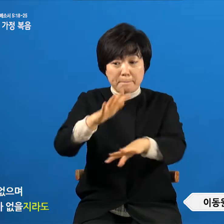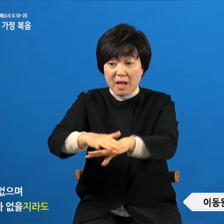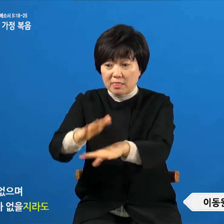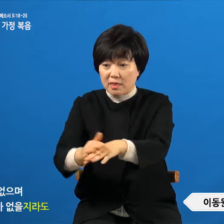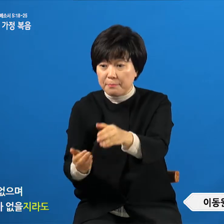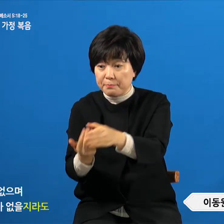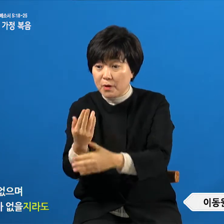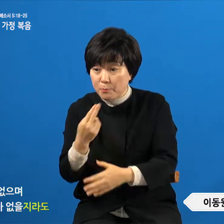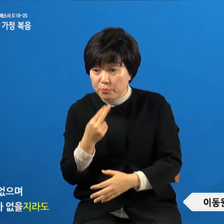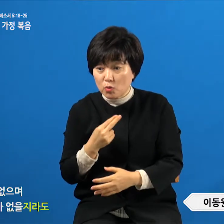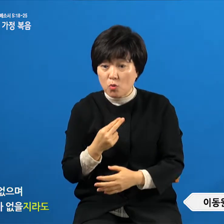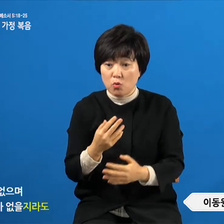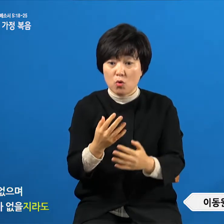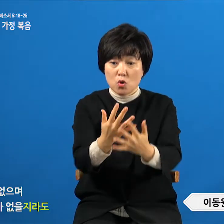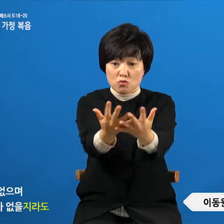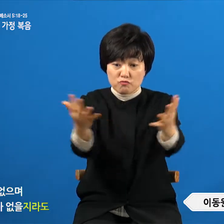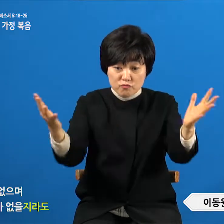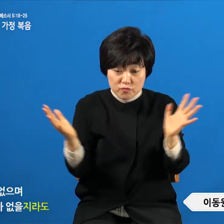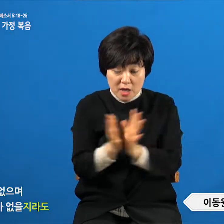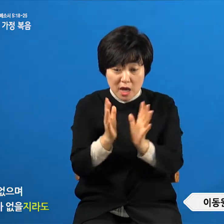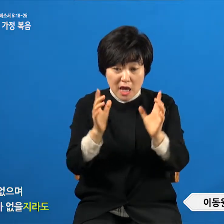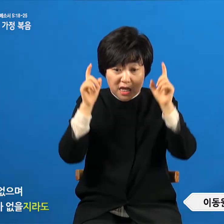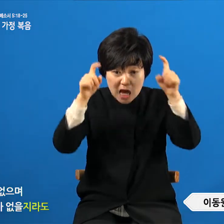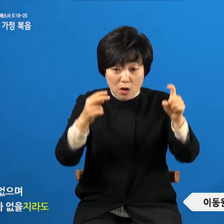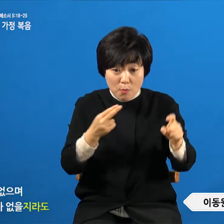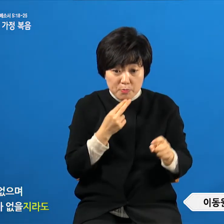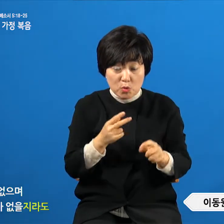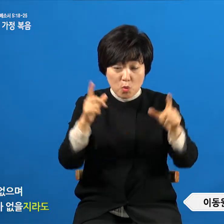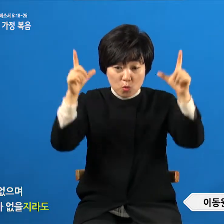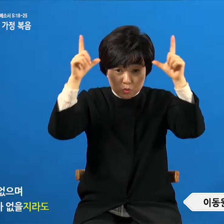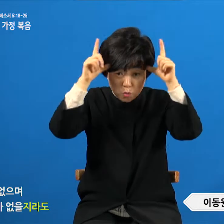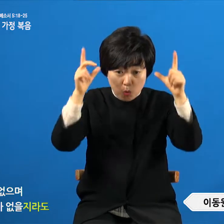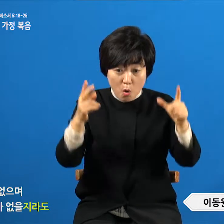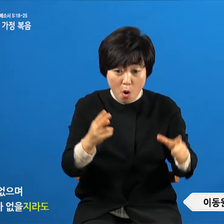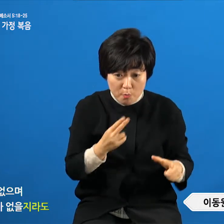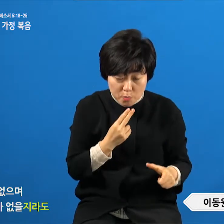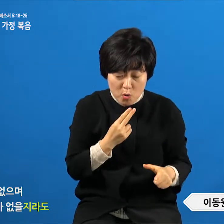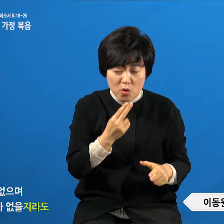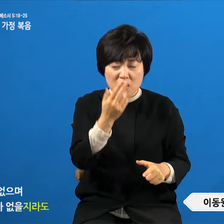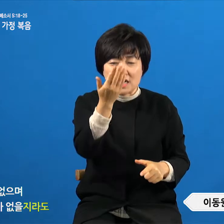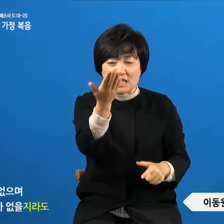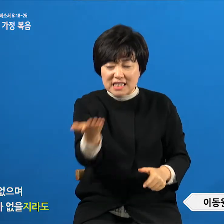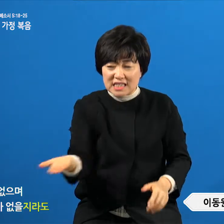것이 없으며 우리의 양이 없으며 외양간에 소가